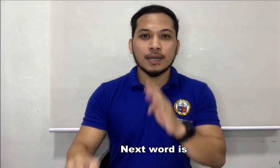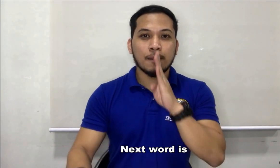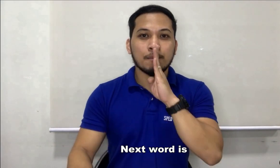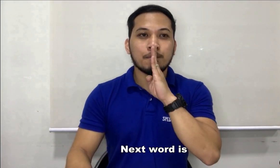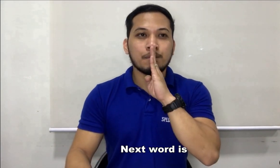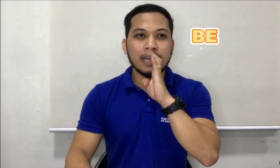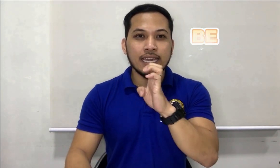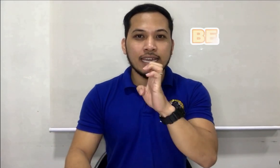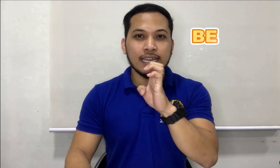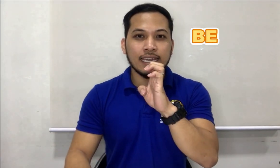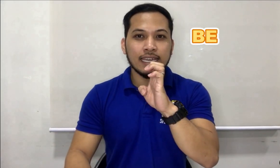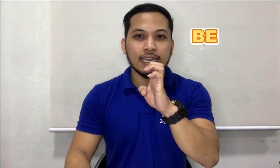is B.